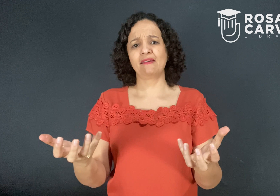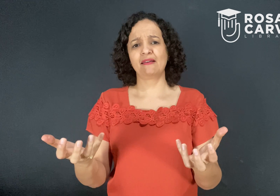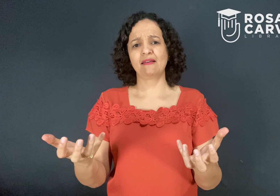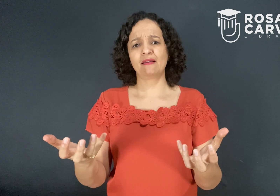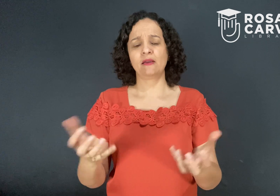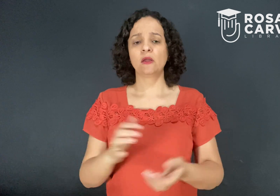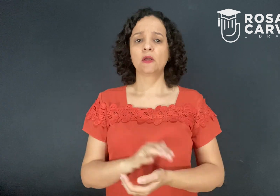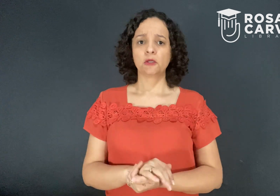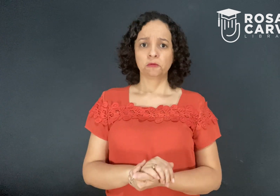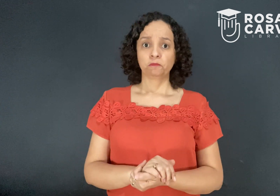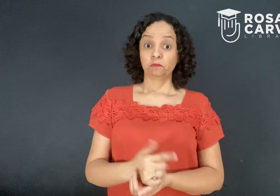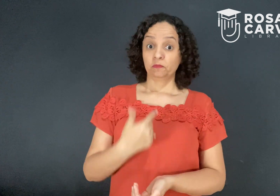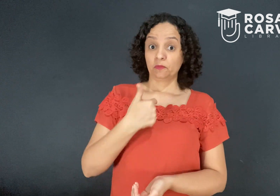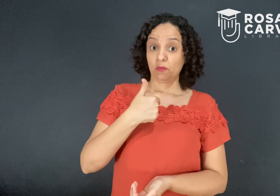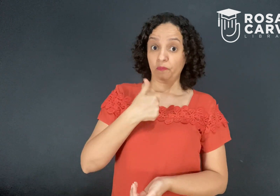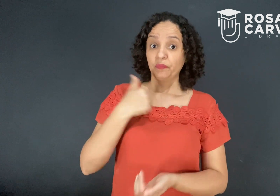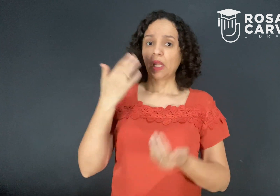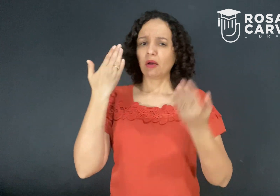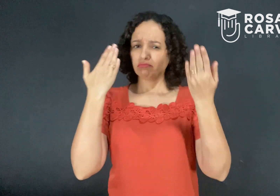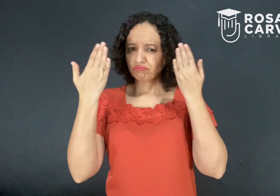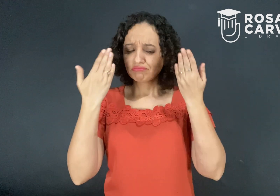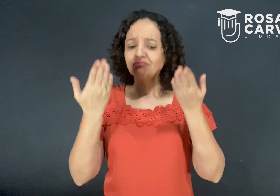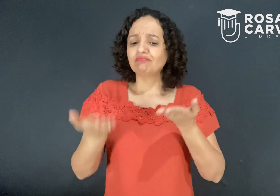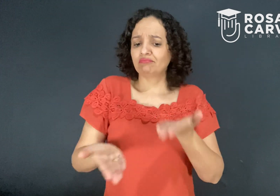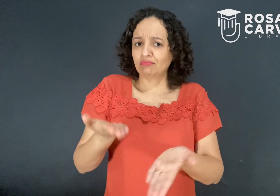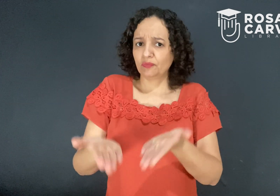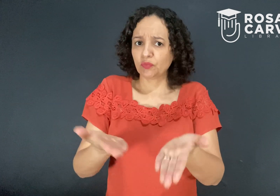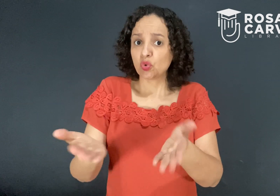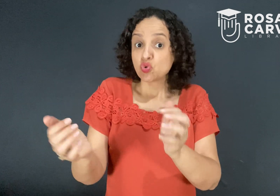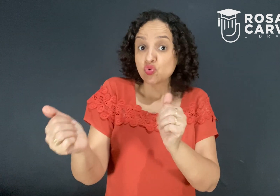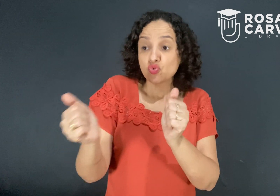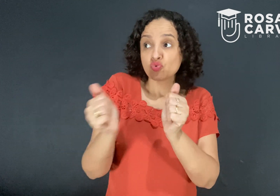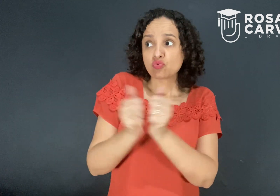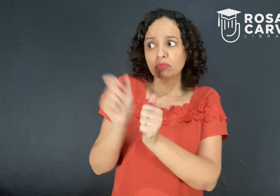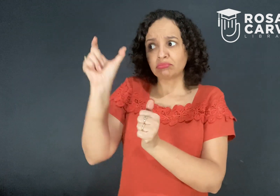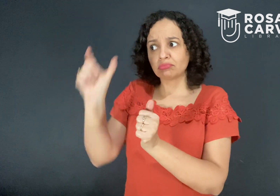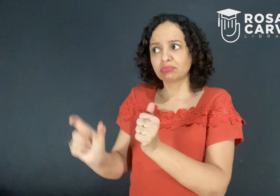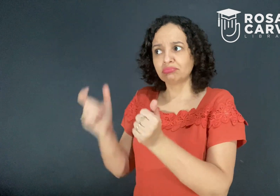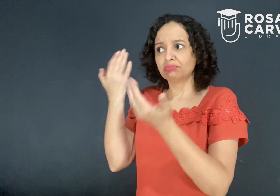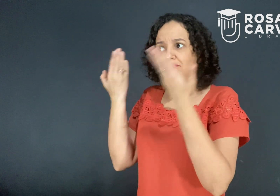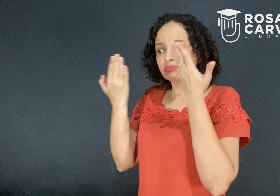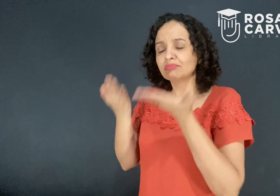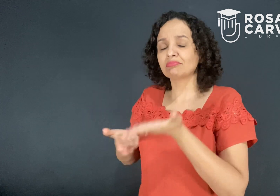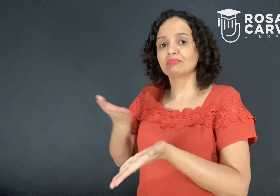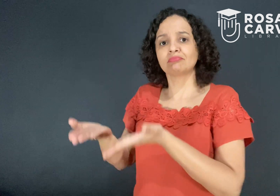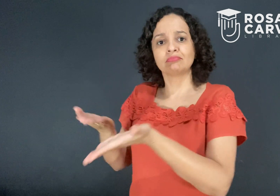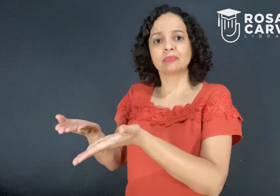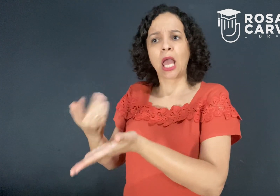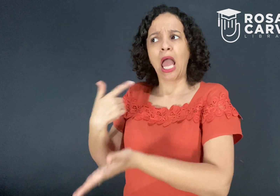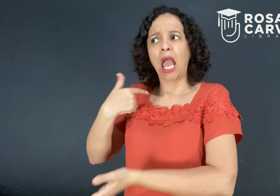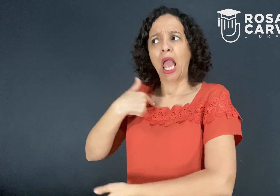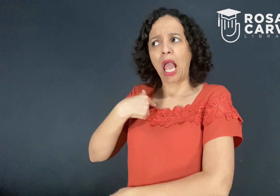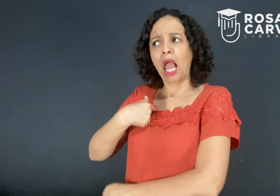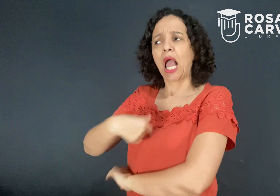E aí, durante o processo de psicoterapia, junto com o terapeuta, eu fui compreendendo